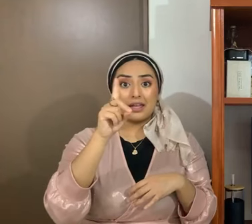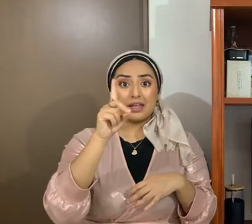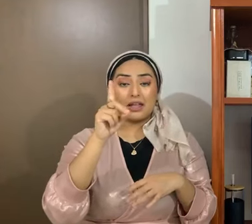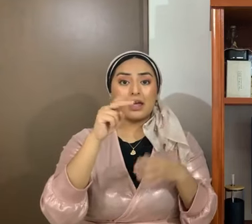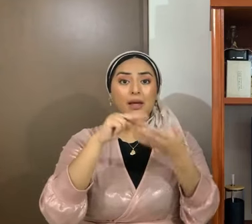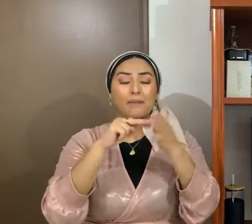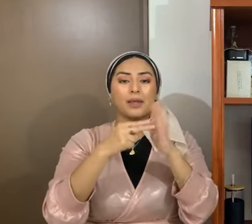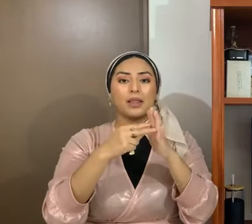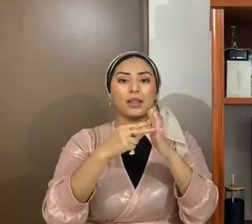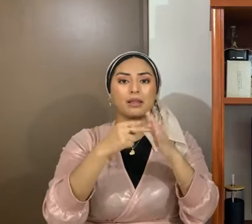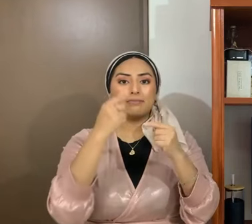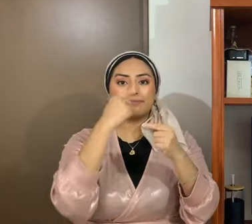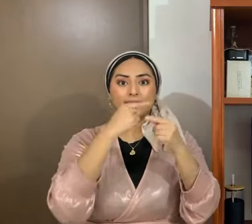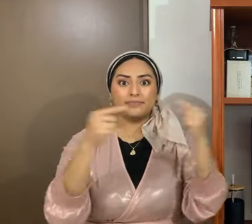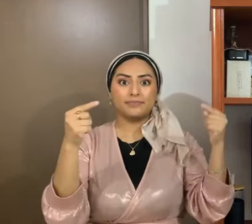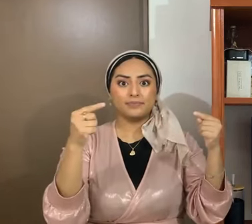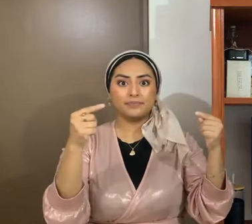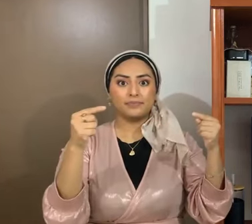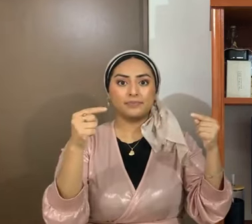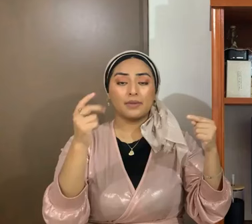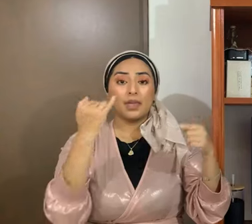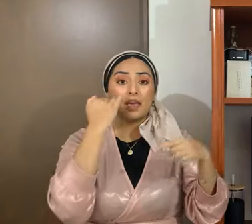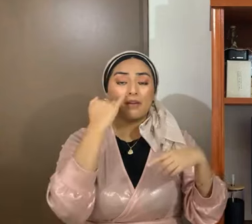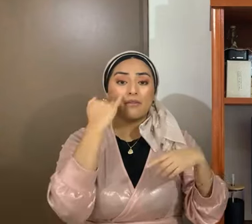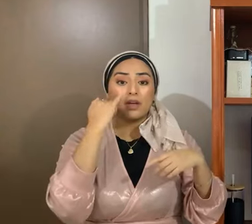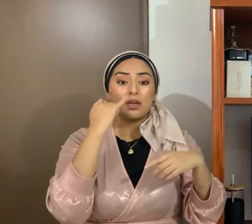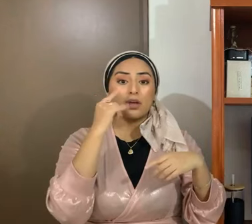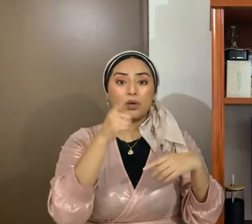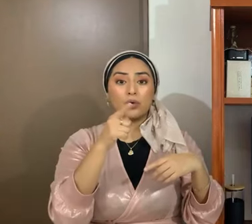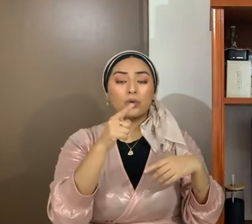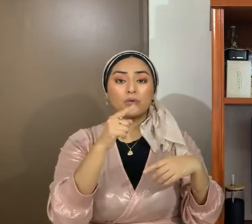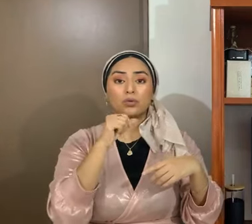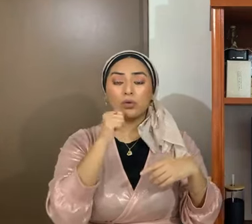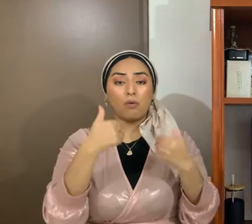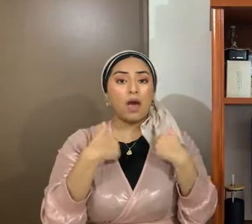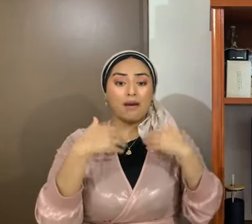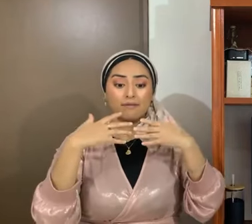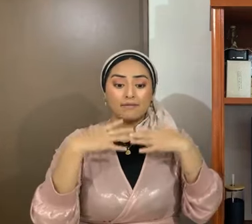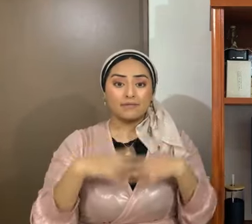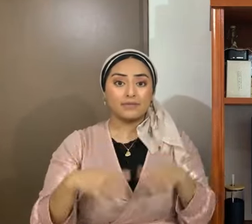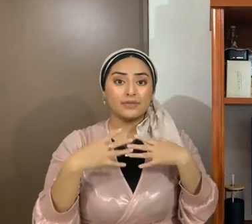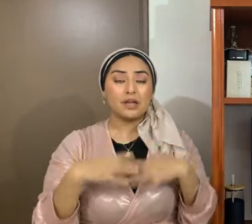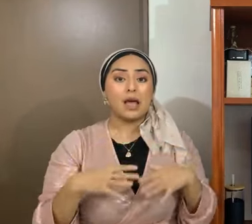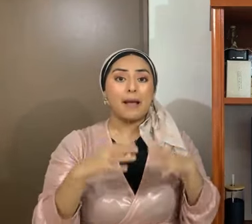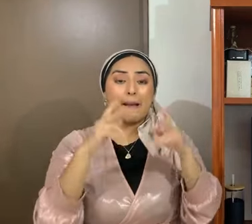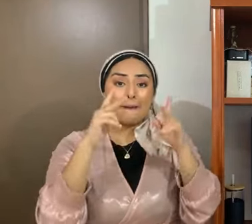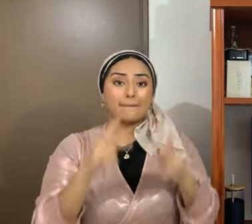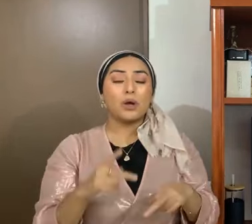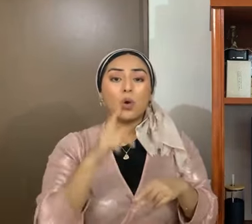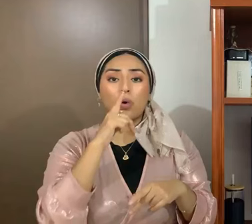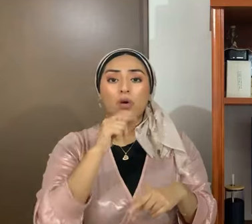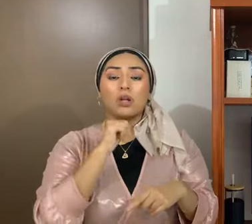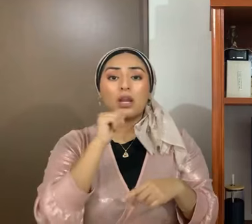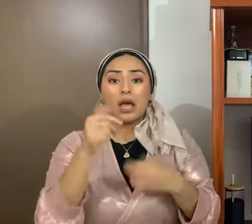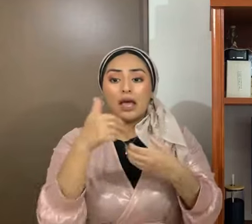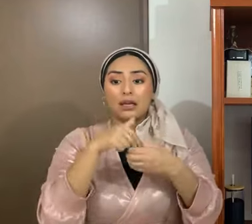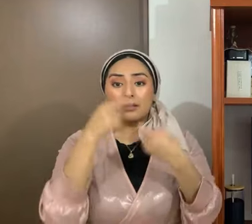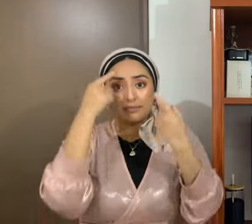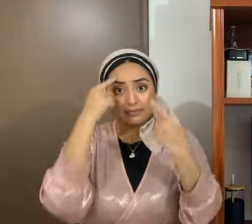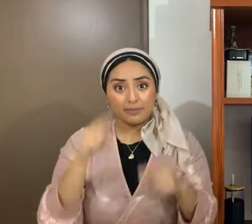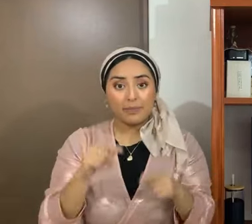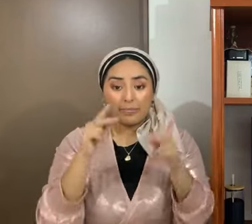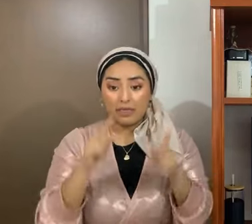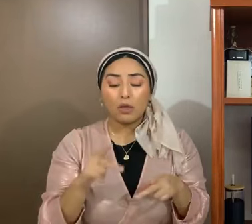significa traidor. Quien no tiene vestimenta, quien no está en los pactos o quien